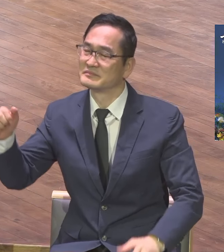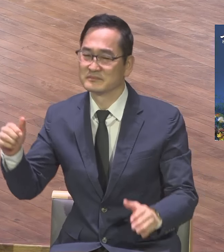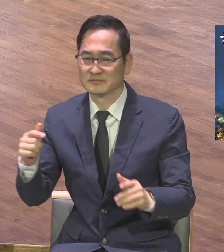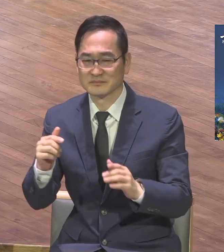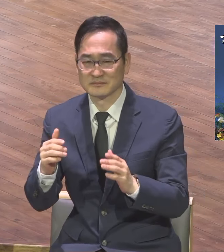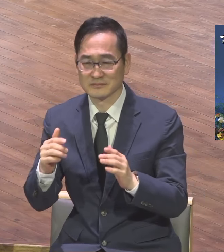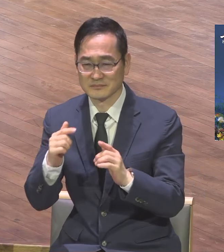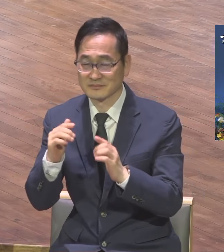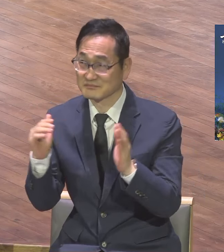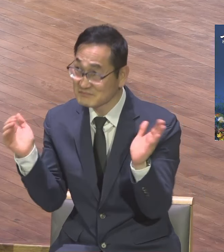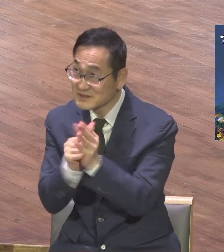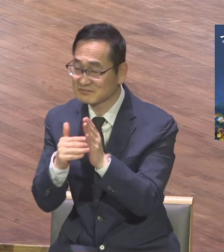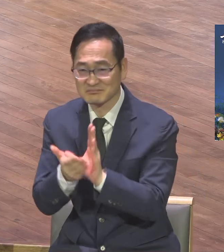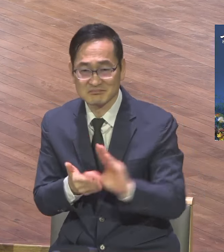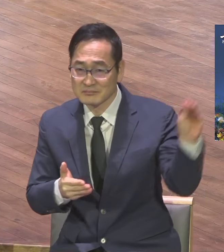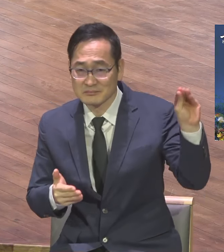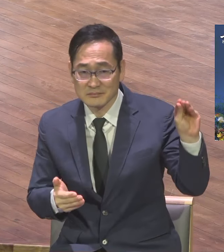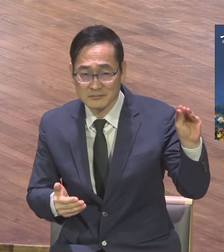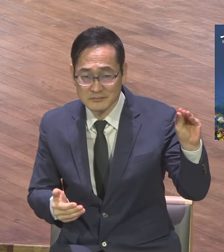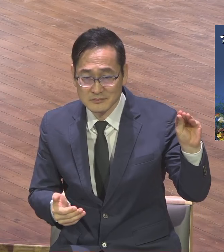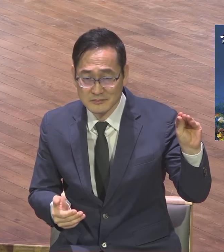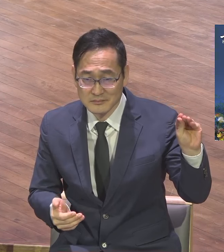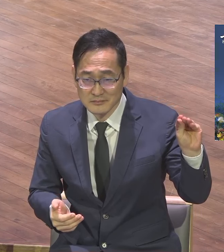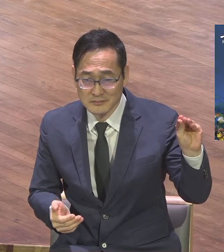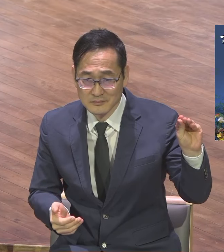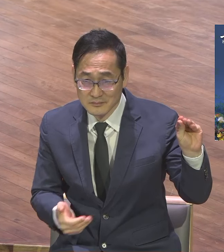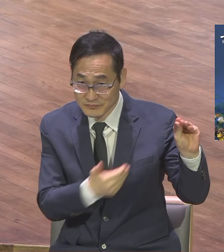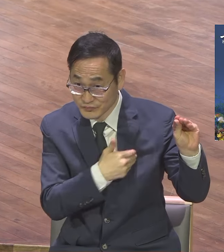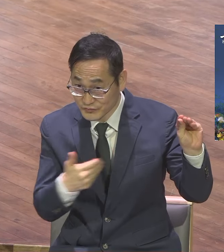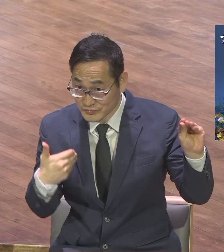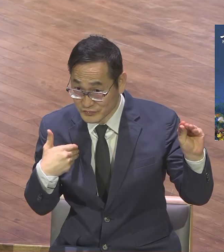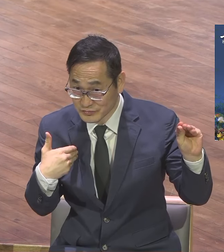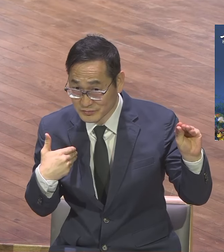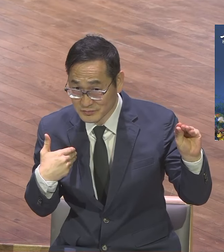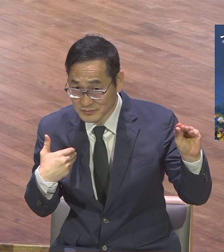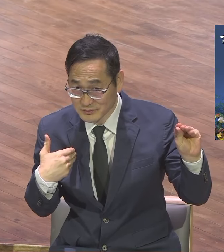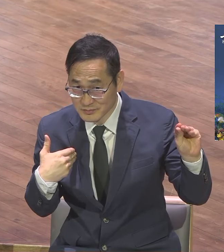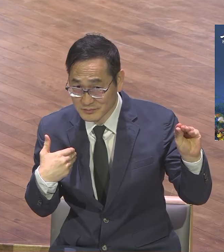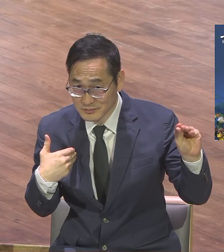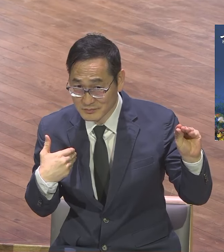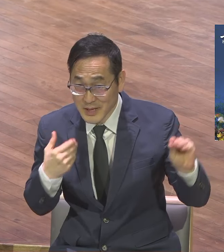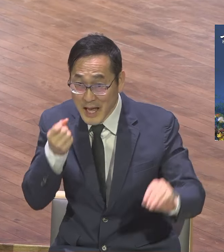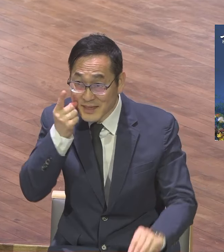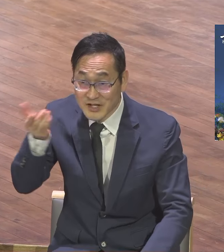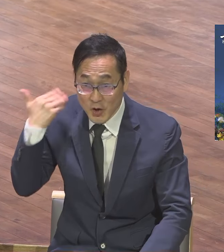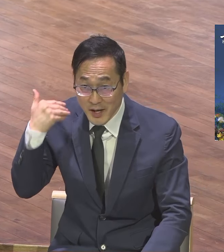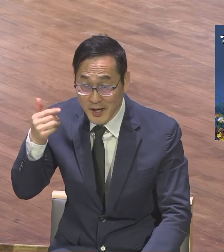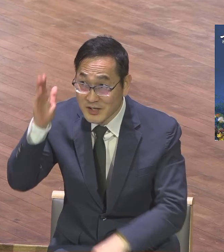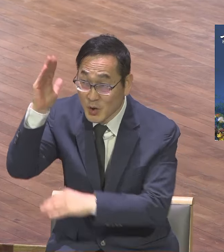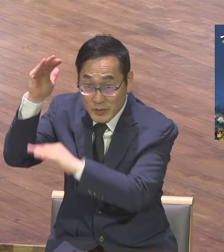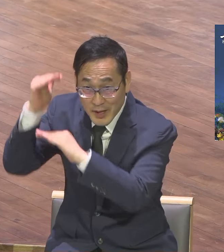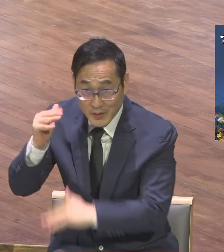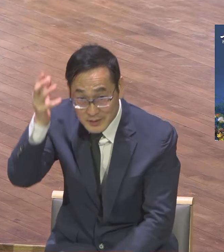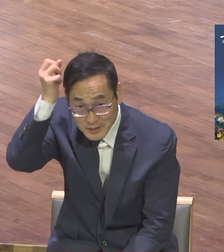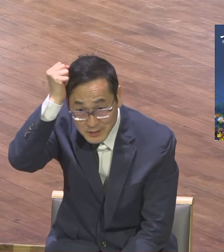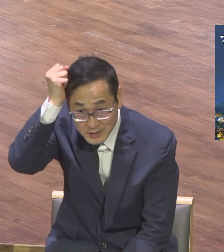기억합니까? 지난주 설교 뭘 기억하세요? 한 달 전에 설교 여러분 다 잊어버렸잖아요.